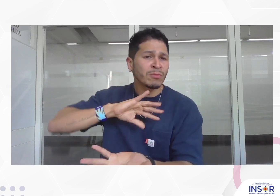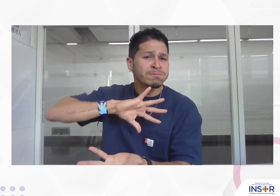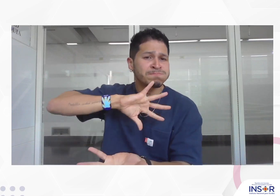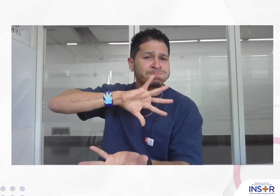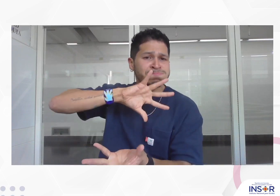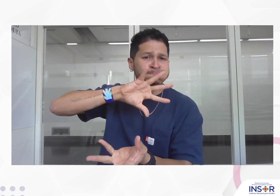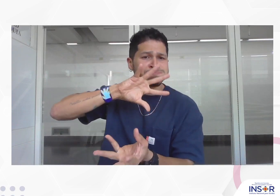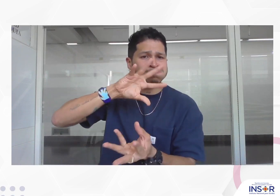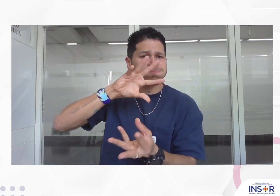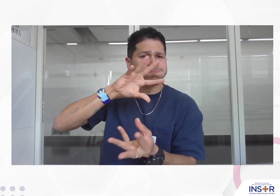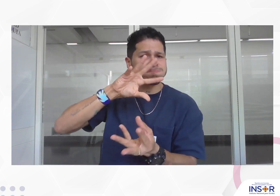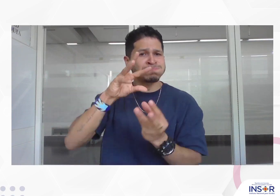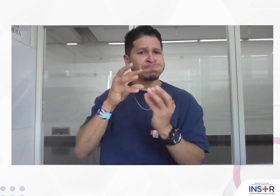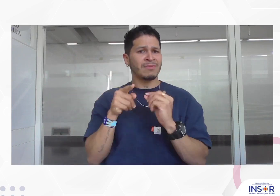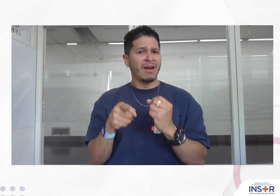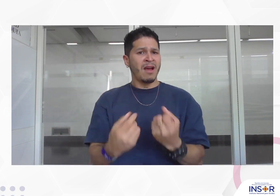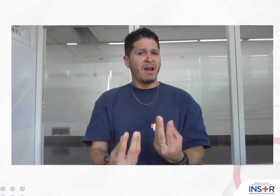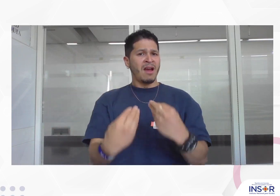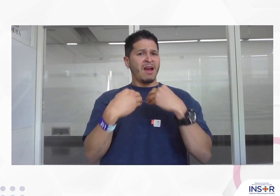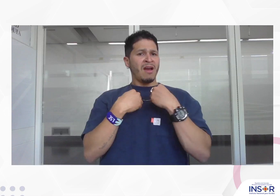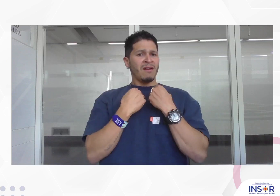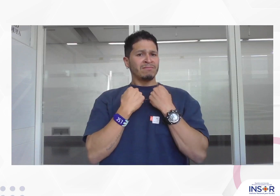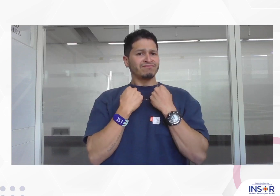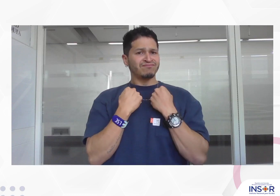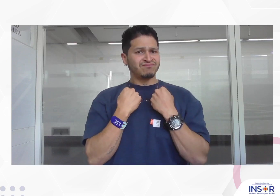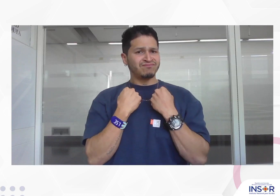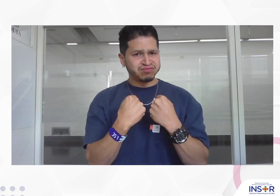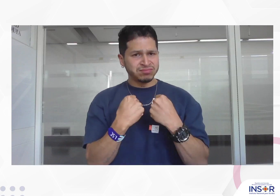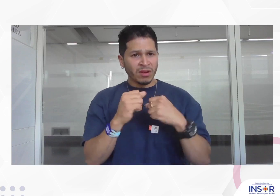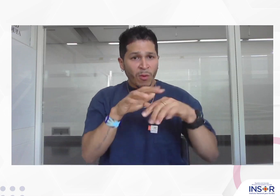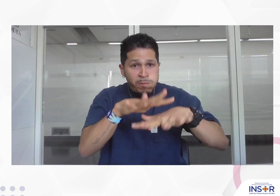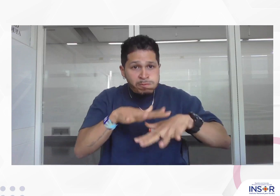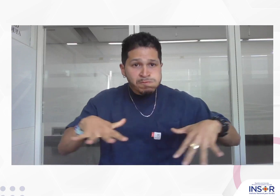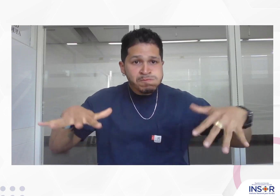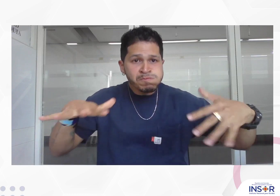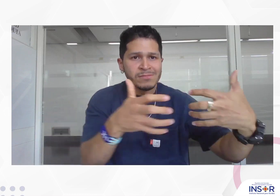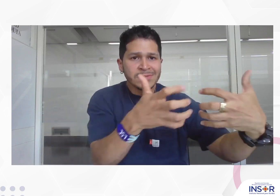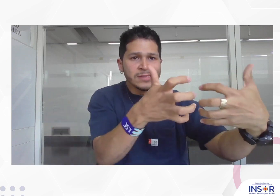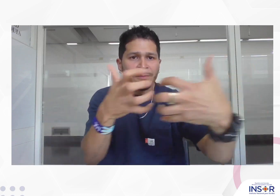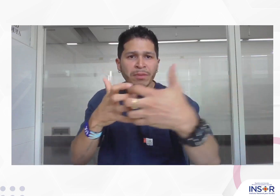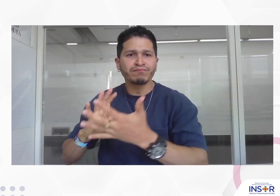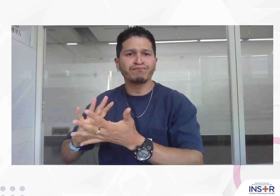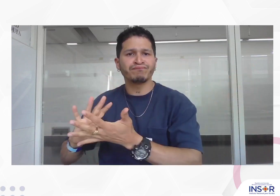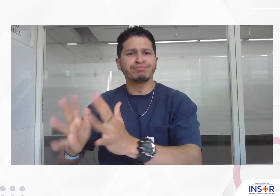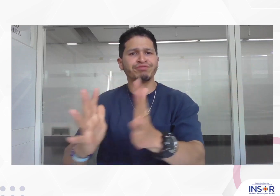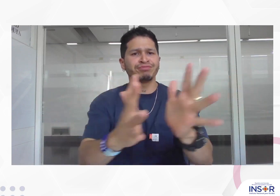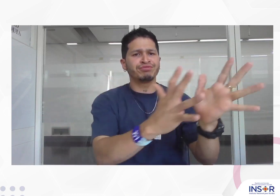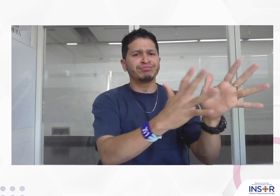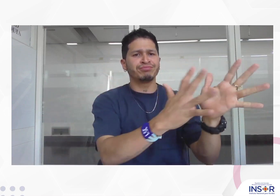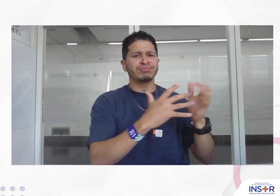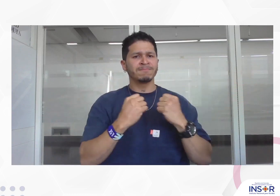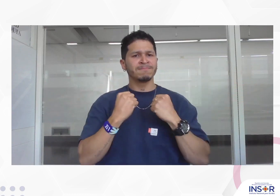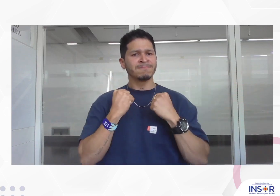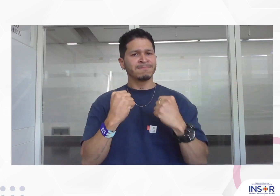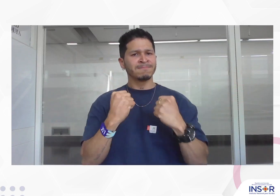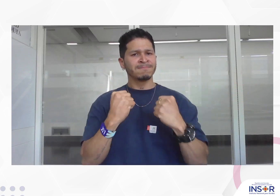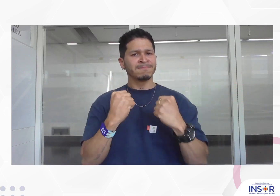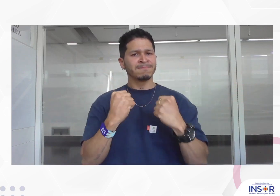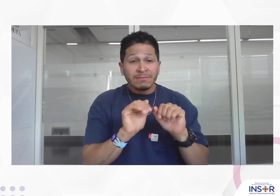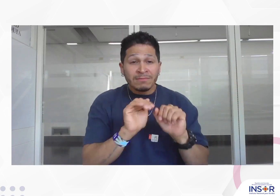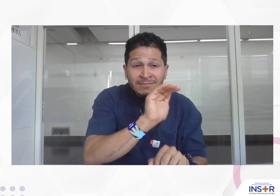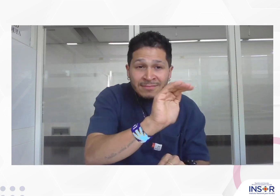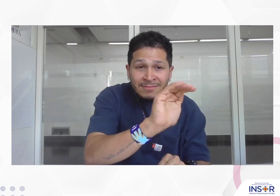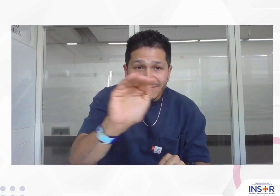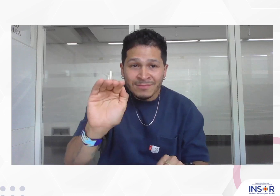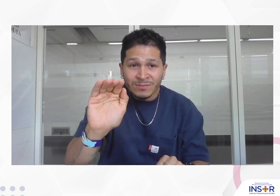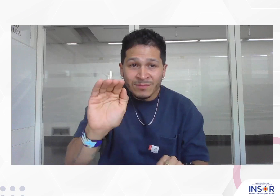un concepto que ha germinado allí en todos estos encuentros, en estos diálogos que hemos tenido y que nos han permitido